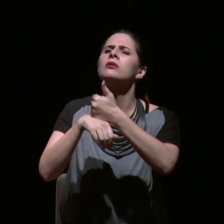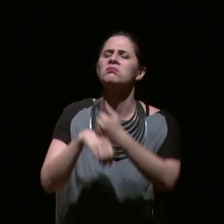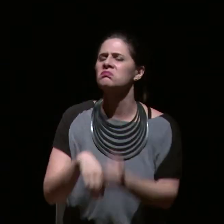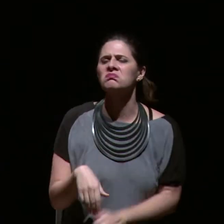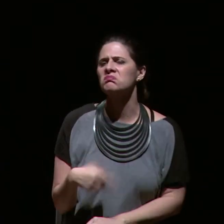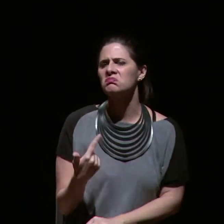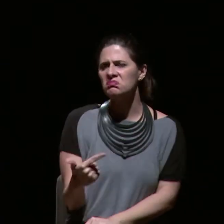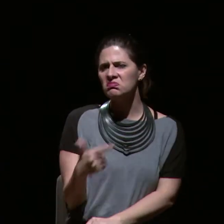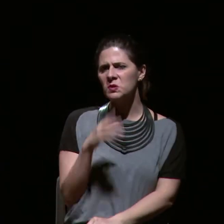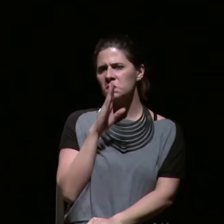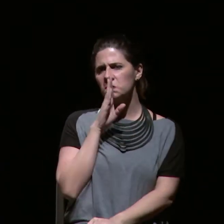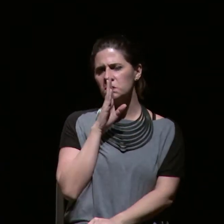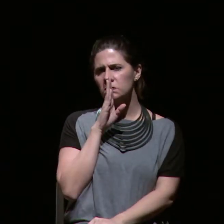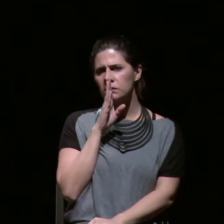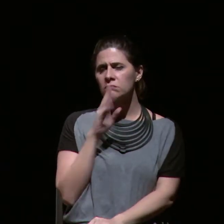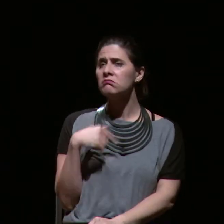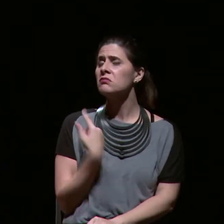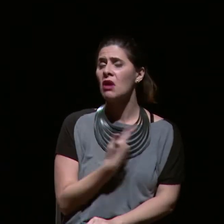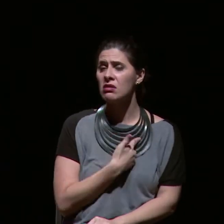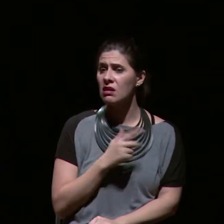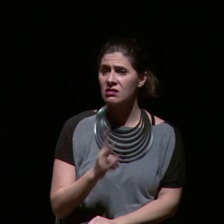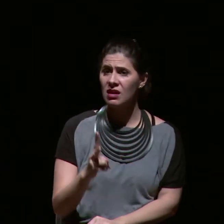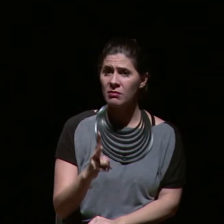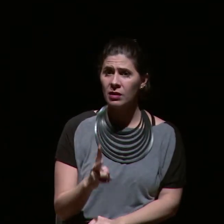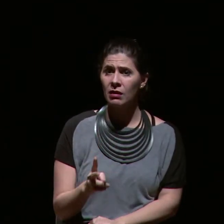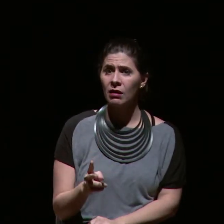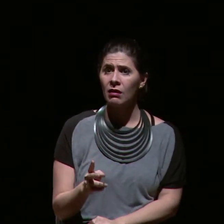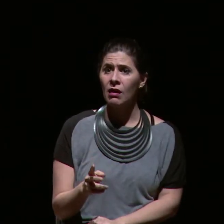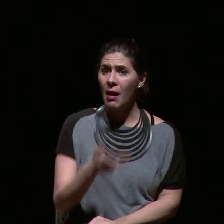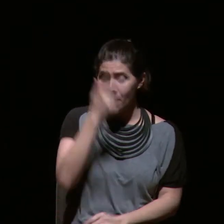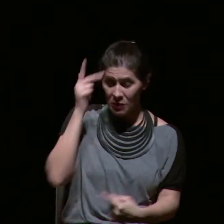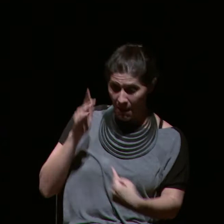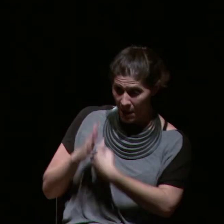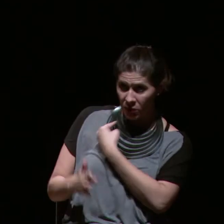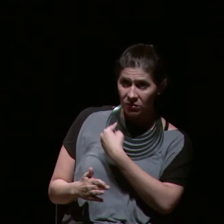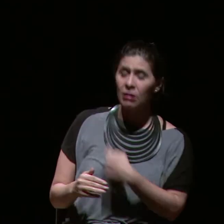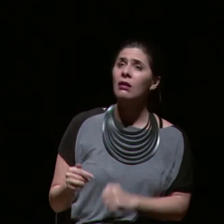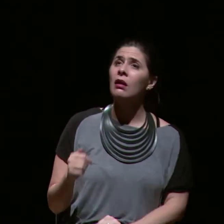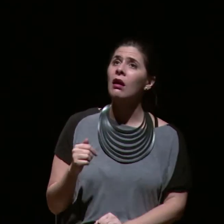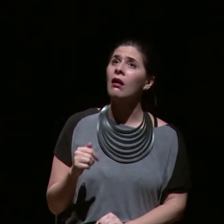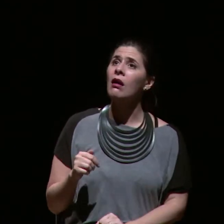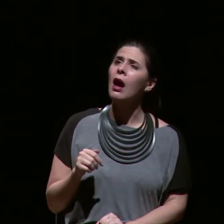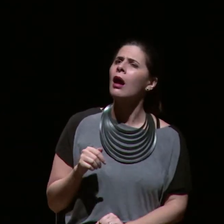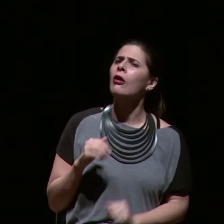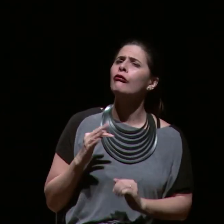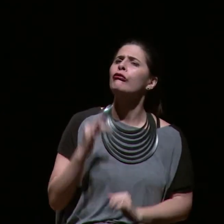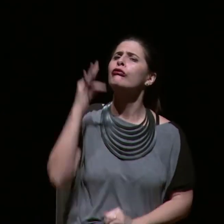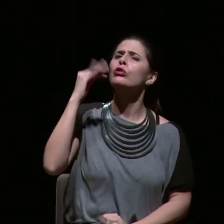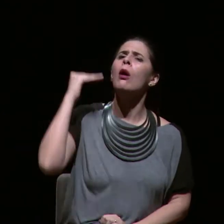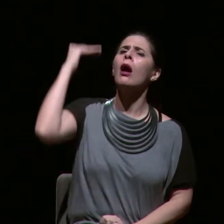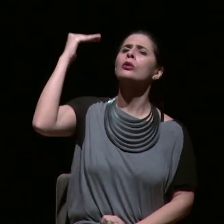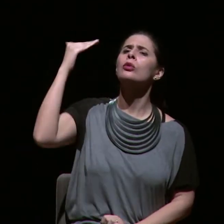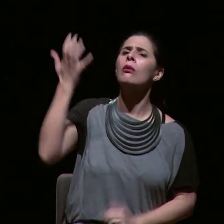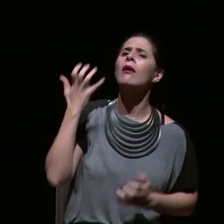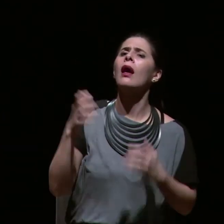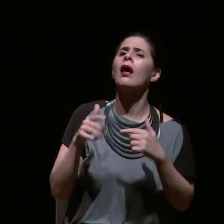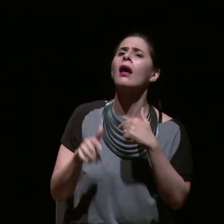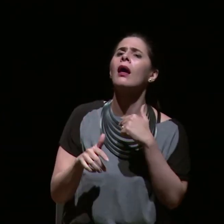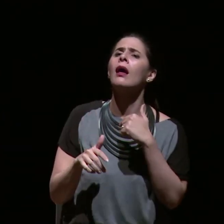foram obrigados a esquecer a pergunta, vai ser o quê quando crescer? Pela interrogativa, vai trabalhar com o quê?